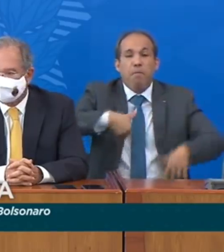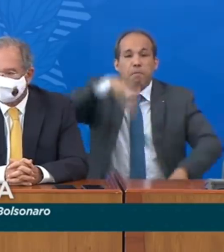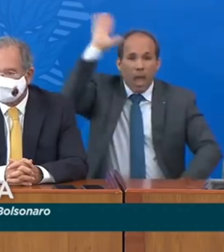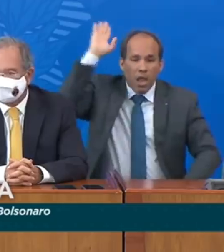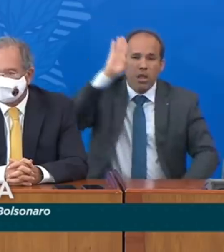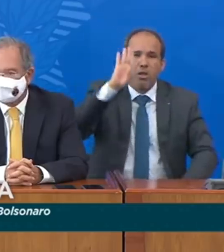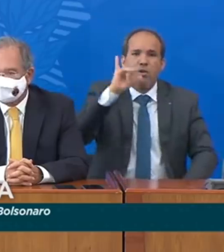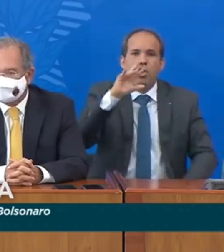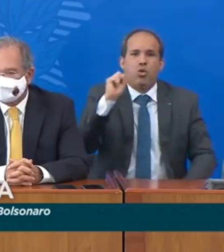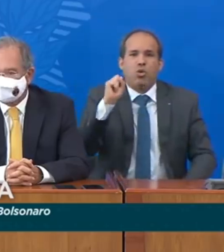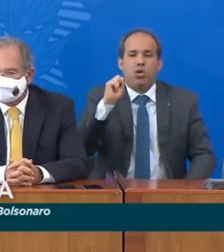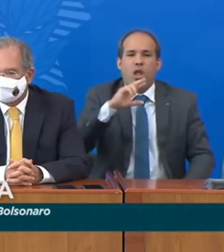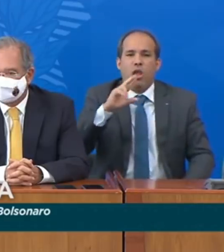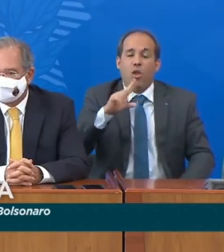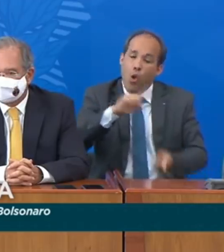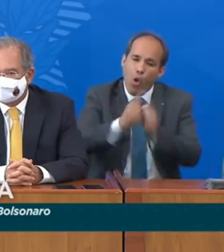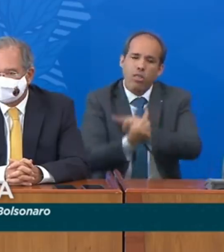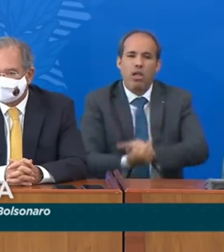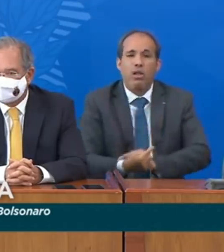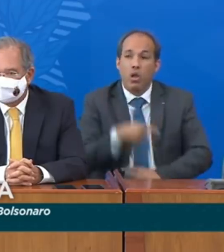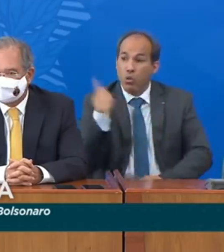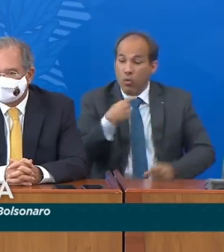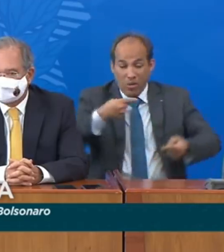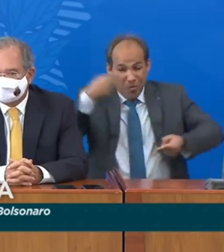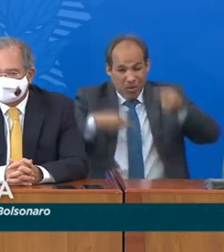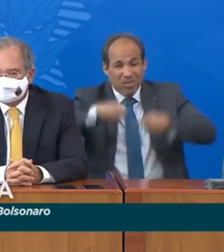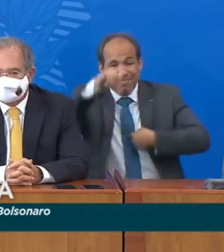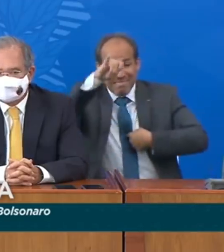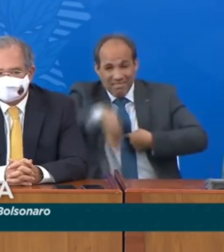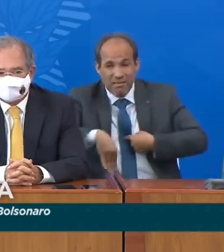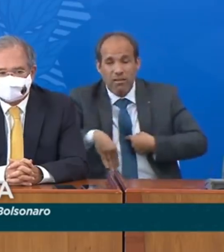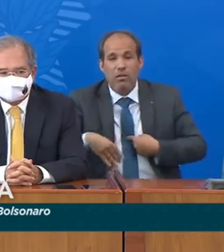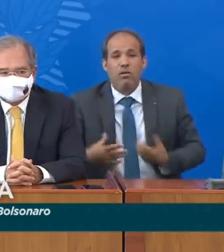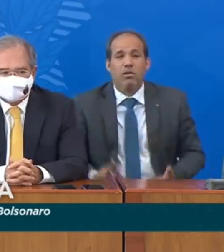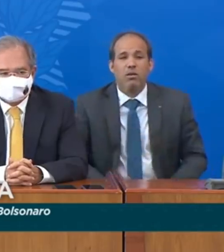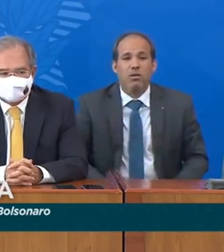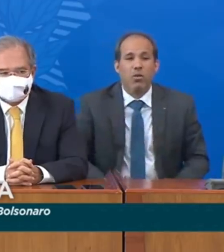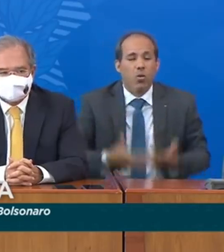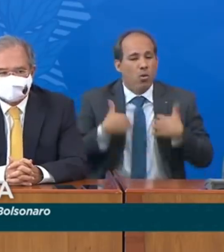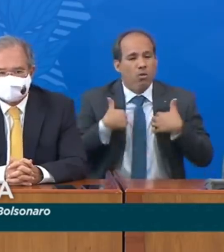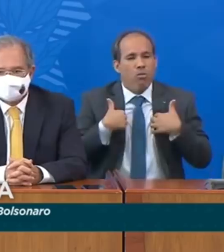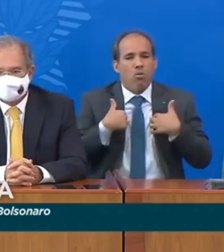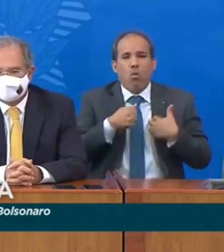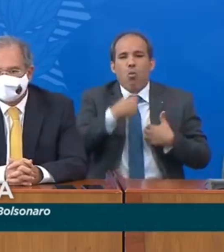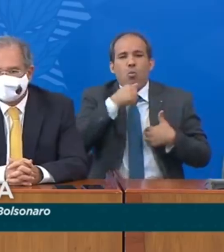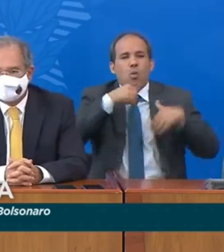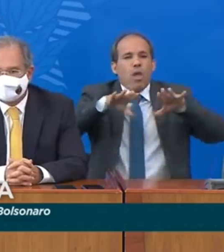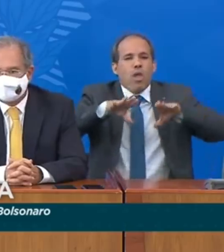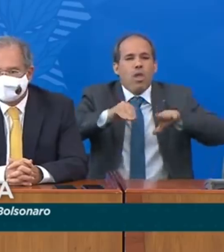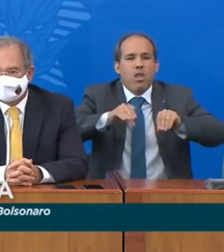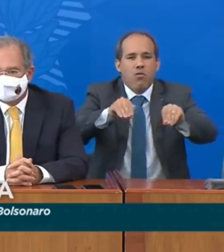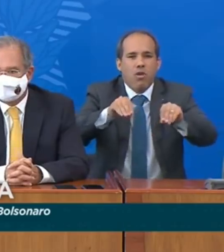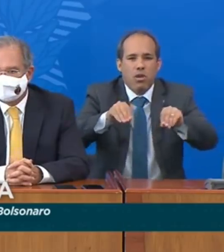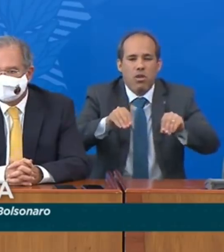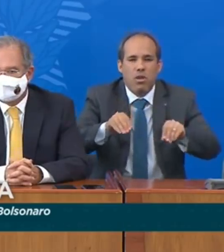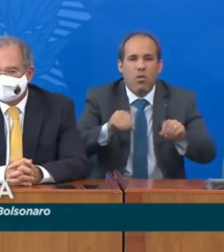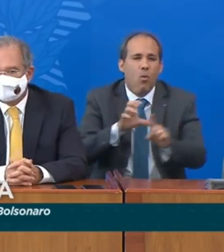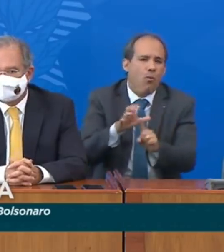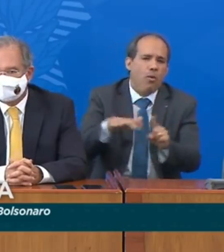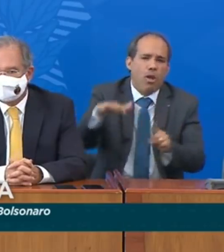reais. A nossa política, sim, é de não interferir. Tanto é